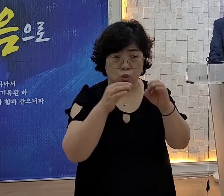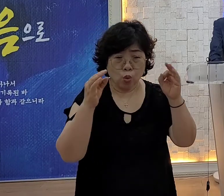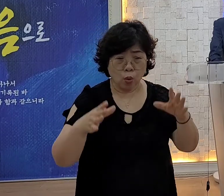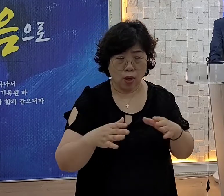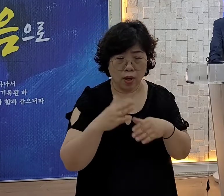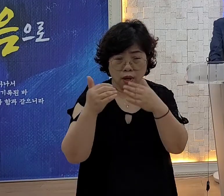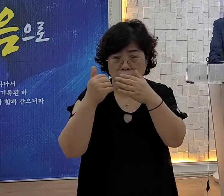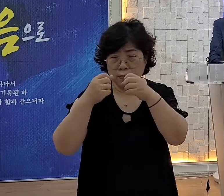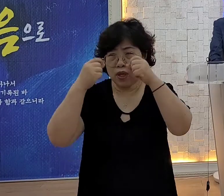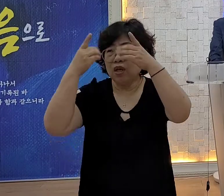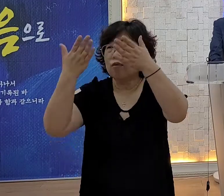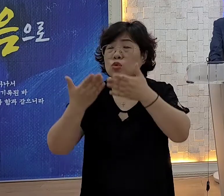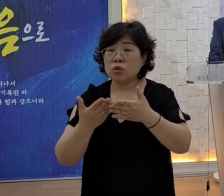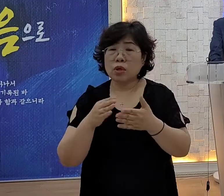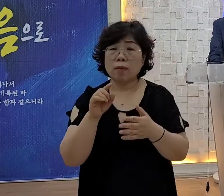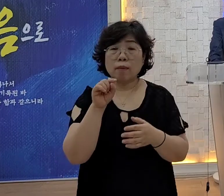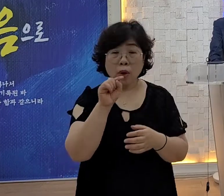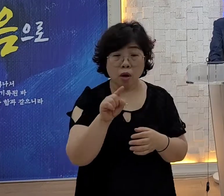주셨어요.